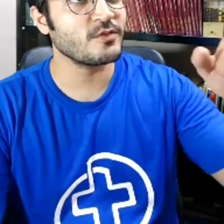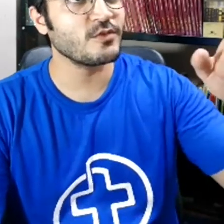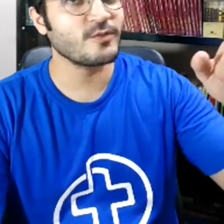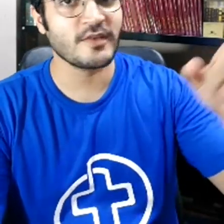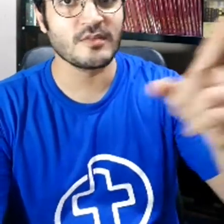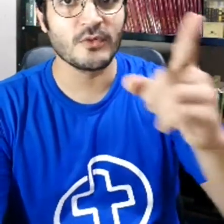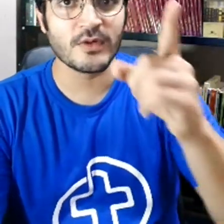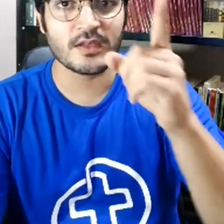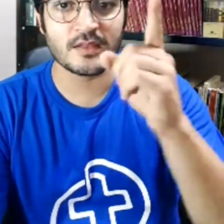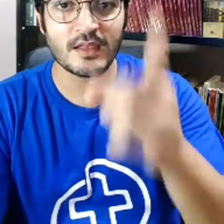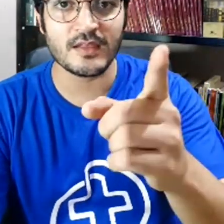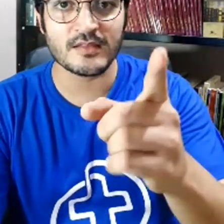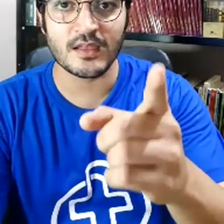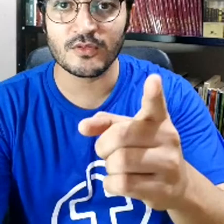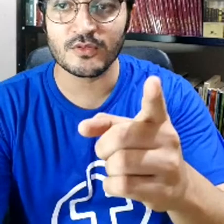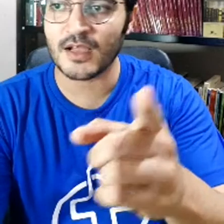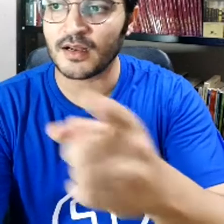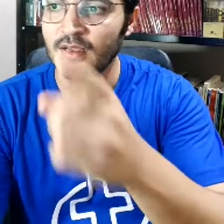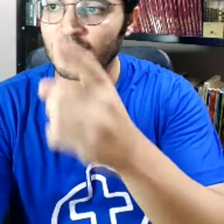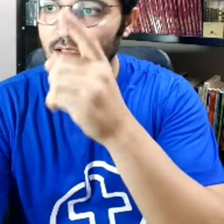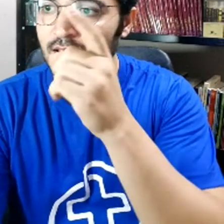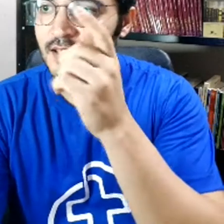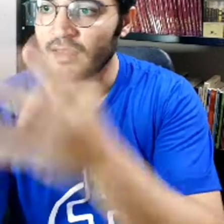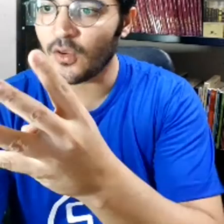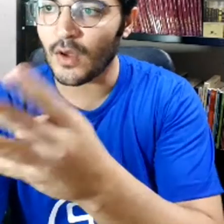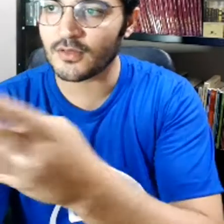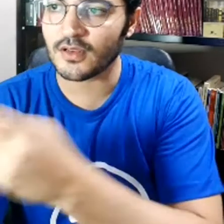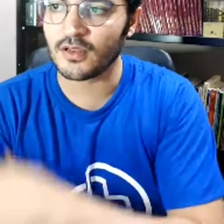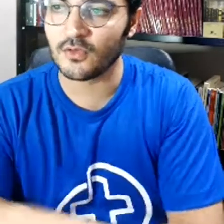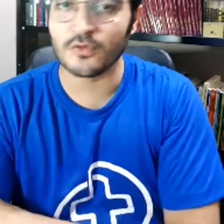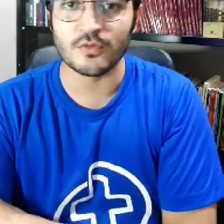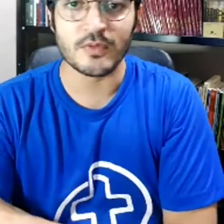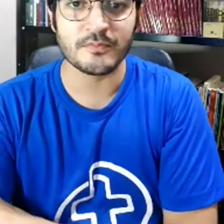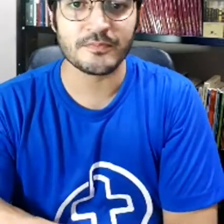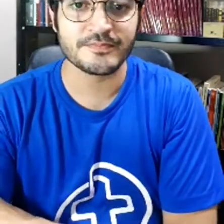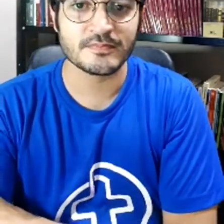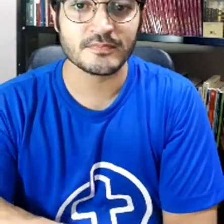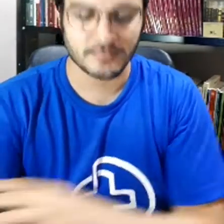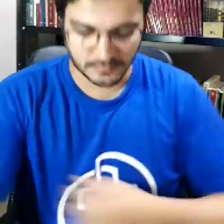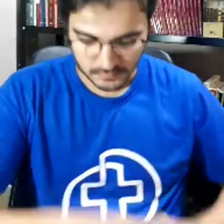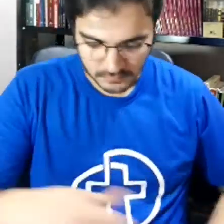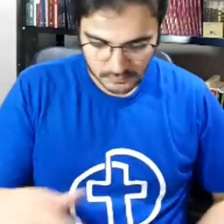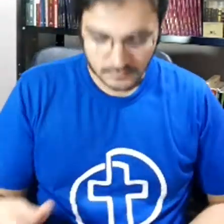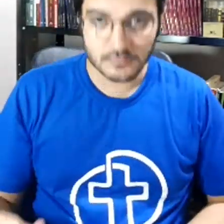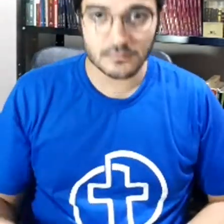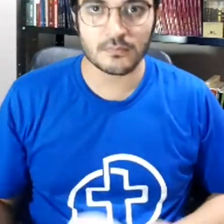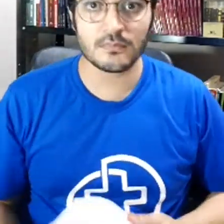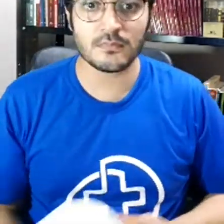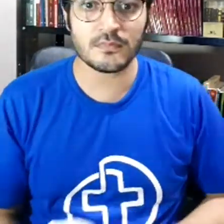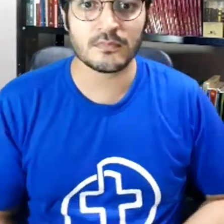pessoas no Facebook, tem 15 aqui no Instagram e tem 4 aqui no YouTube.